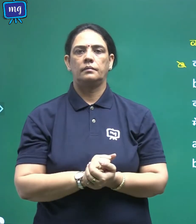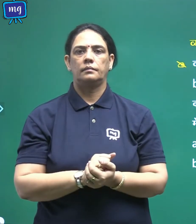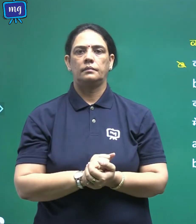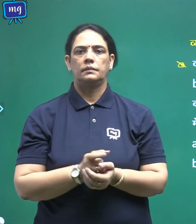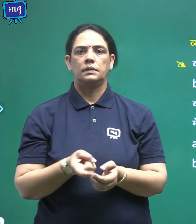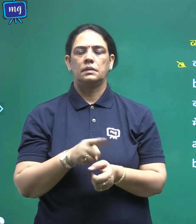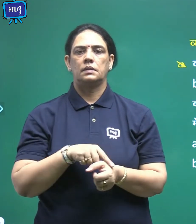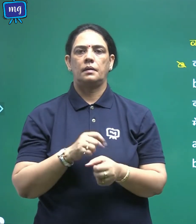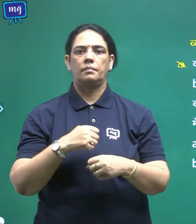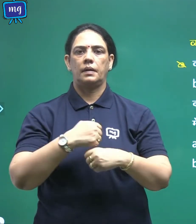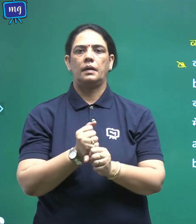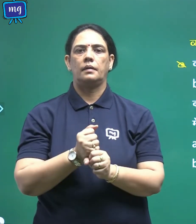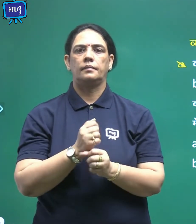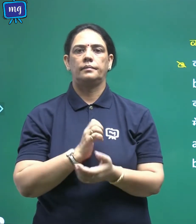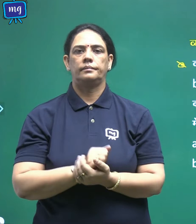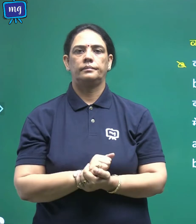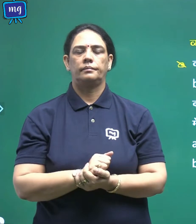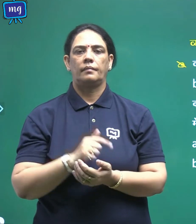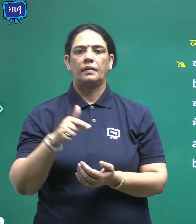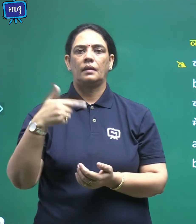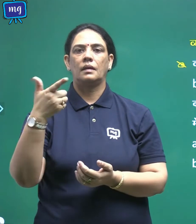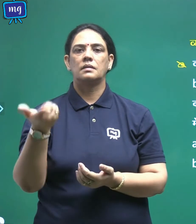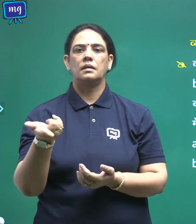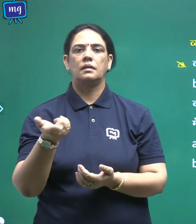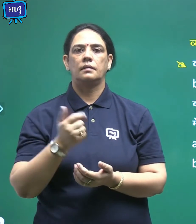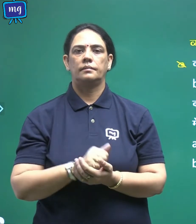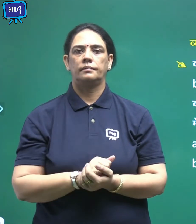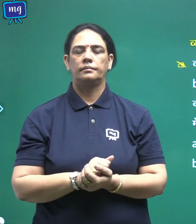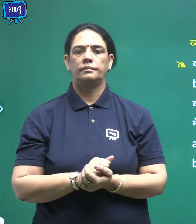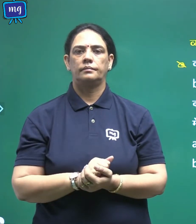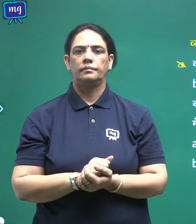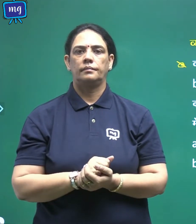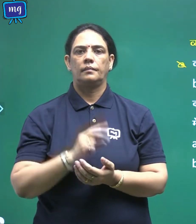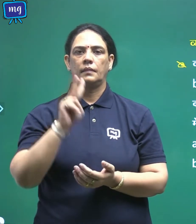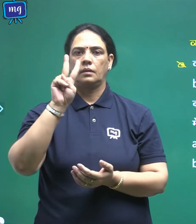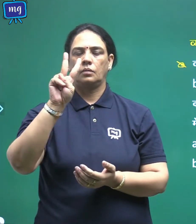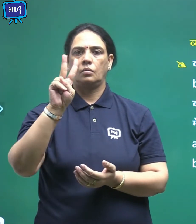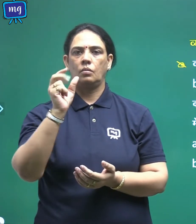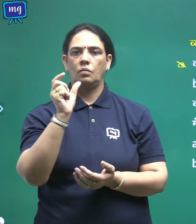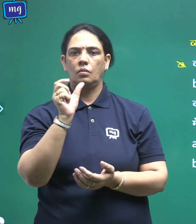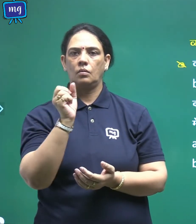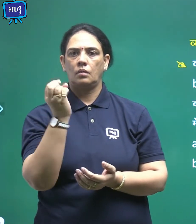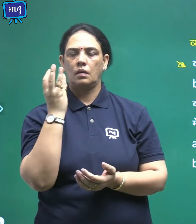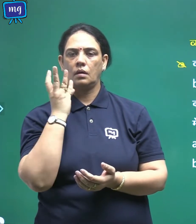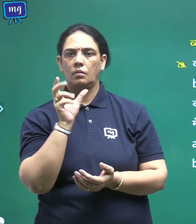से बनी किसी दो अंकों की संख्या